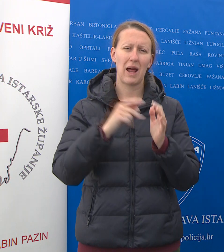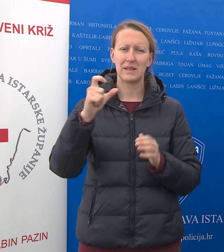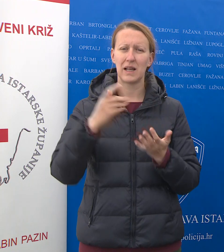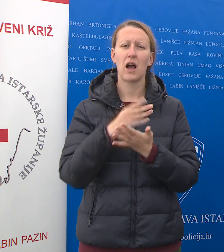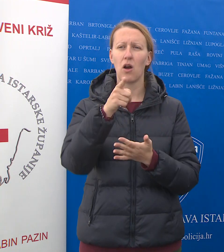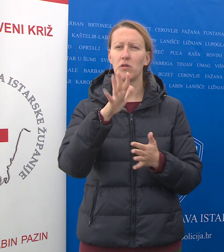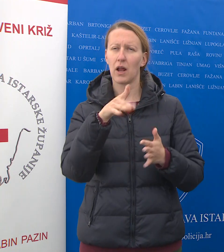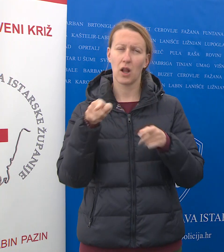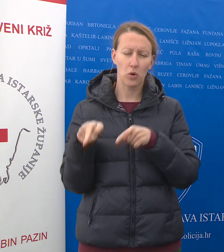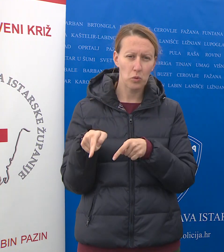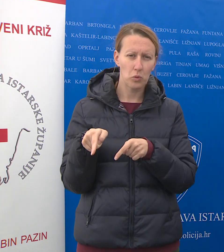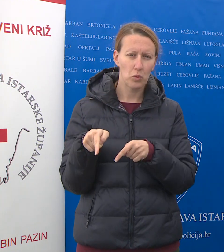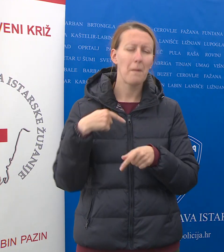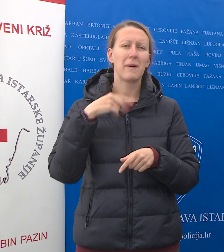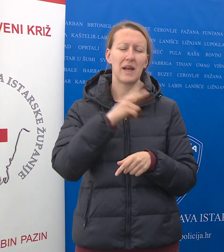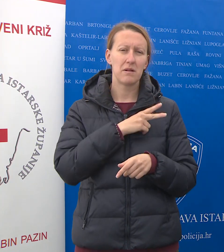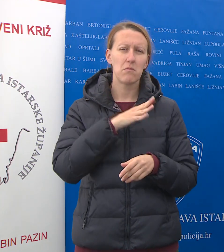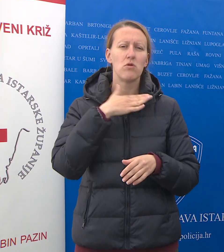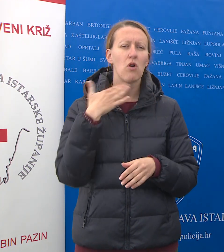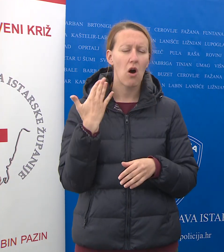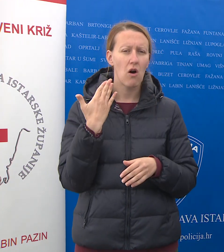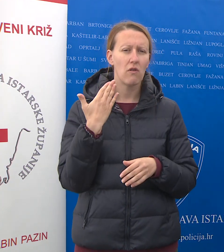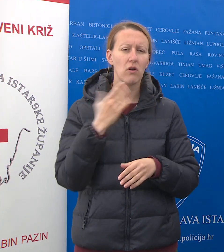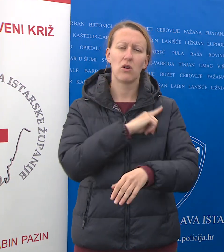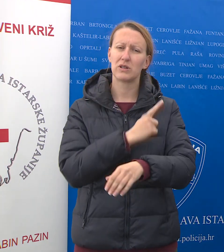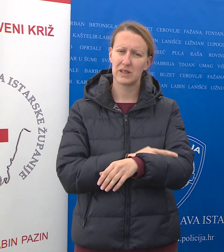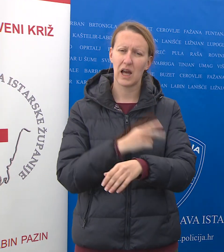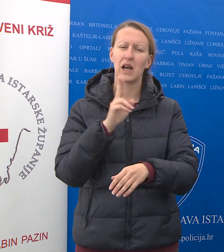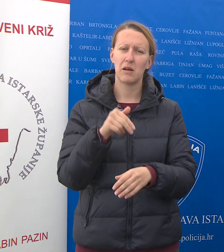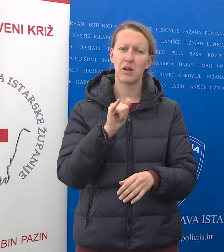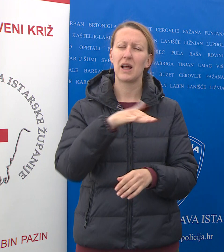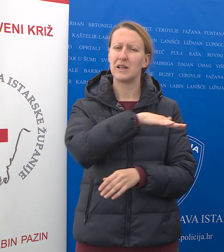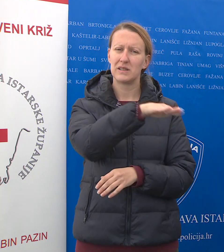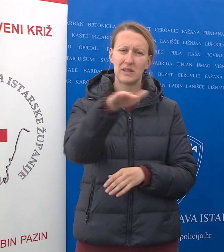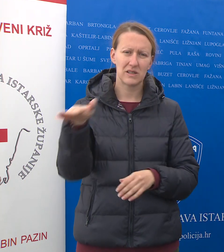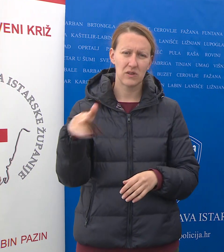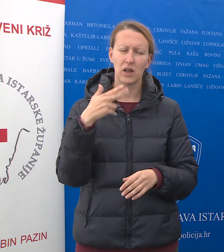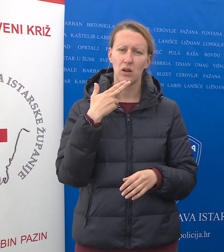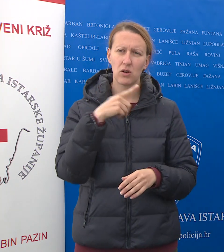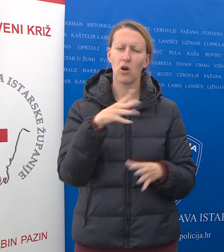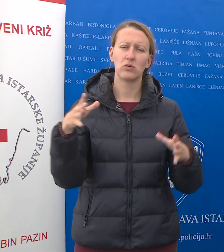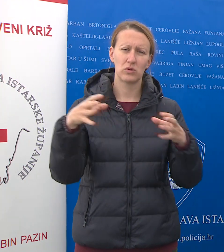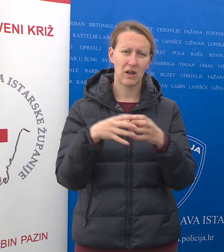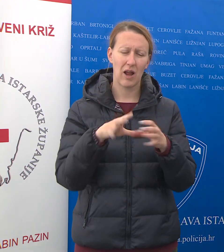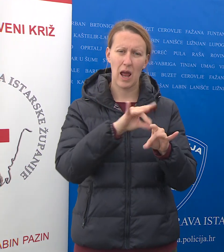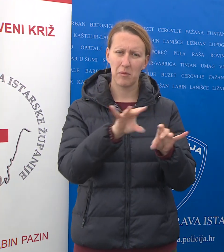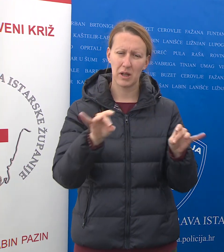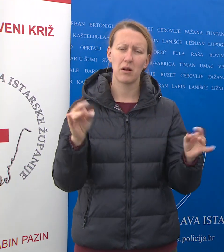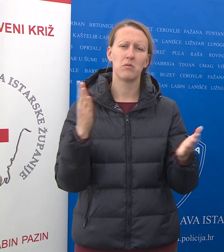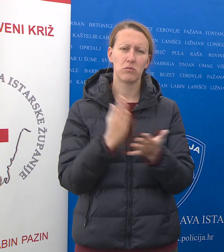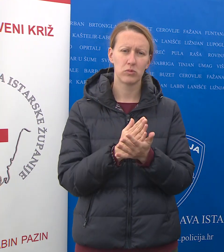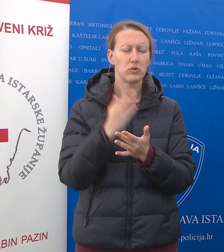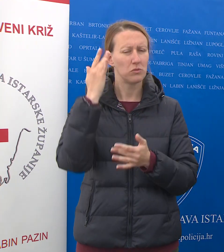mada i on je negdje tu. Mi imamo dovoljno kapaciteta, ćemo imati da svi koji su zahvaćeni epidemijom